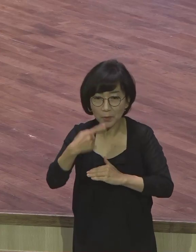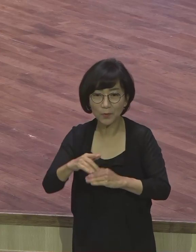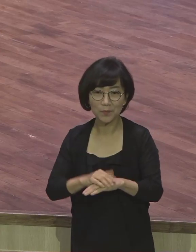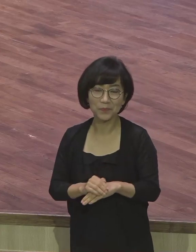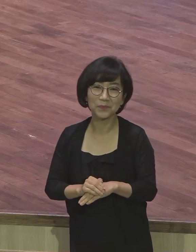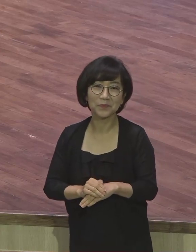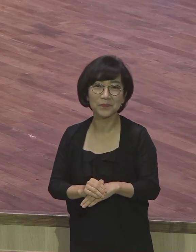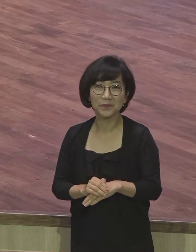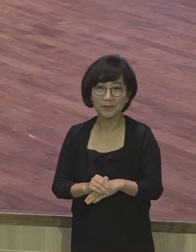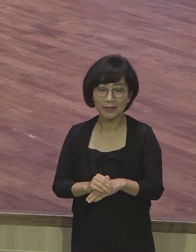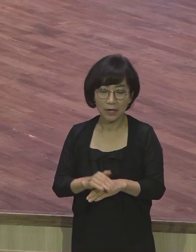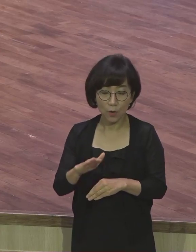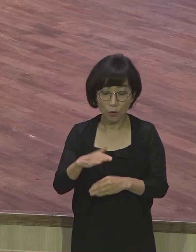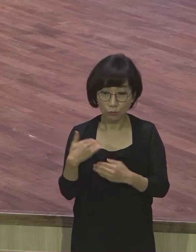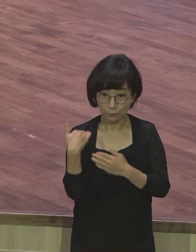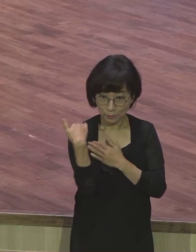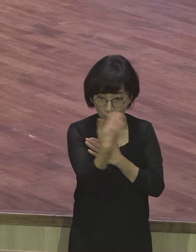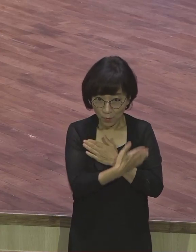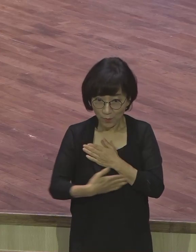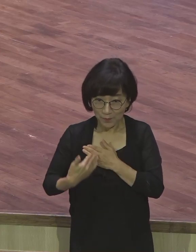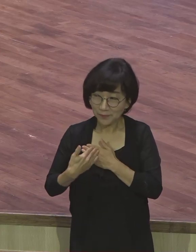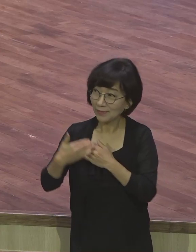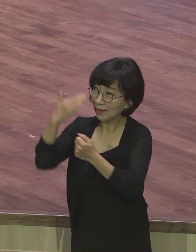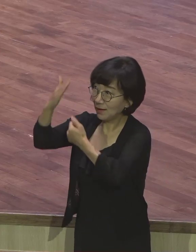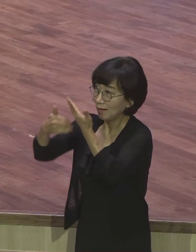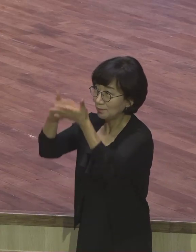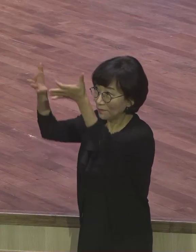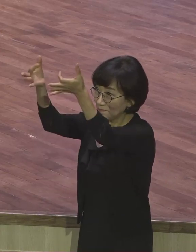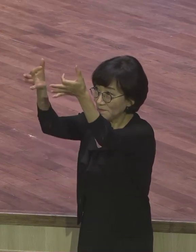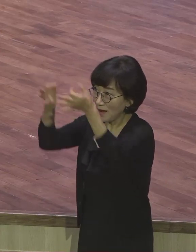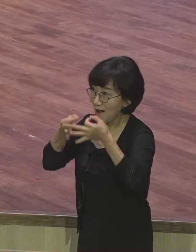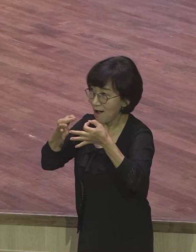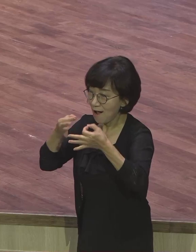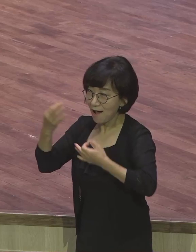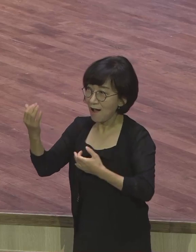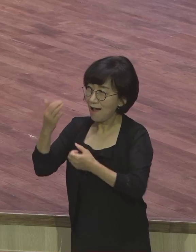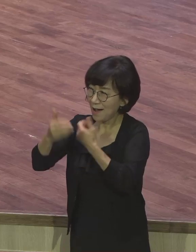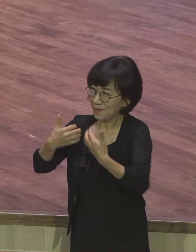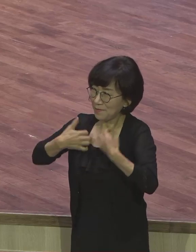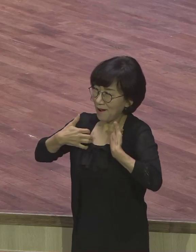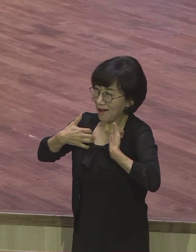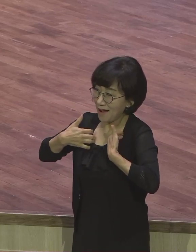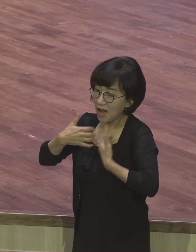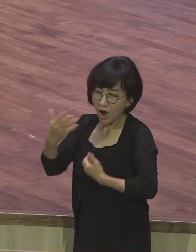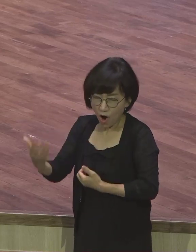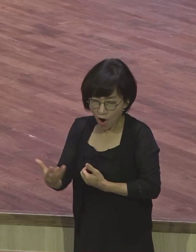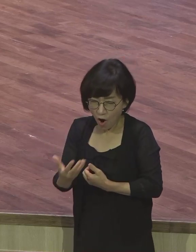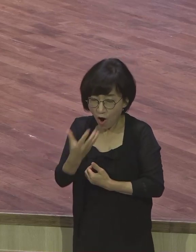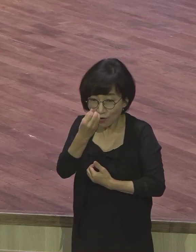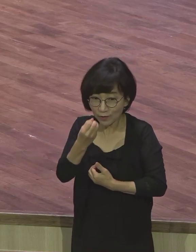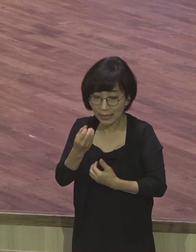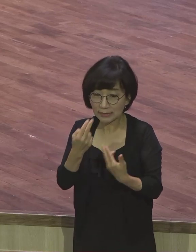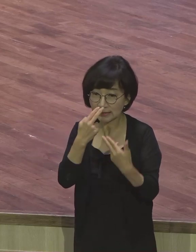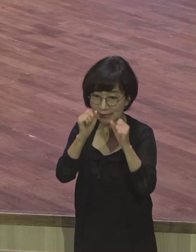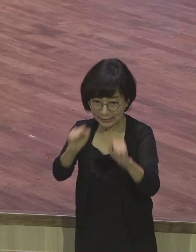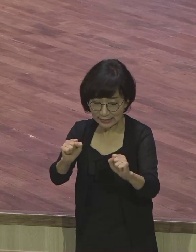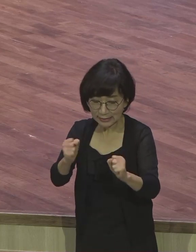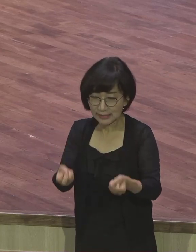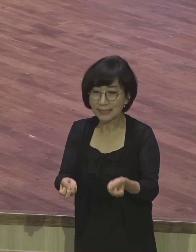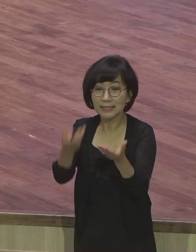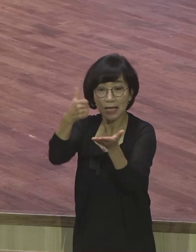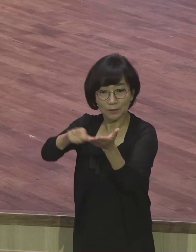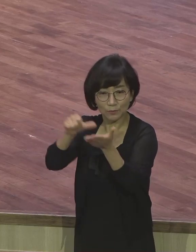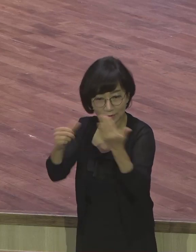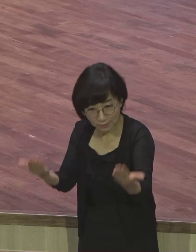바울 우리에게 뭐래요? 우리 몸을 하나님의 거룩한 산 제물로 드려라.